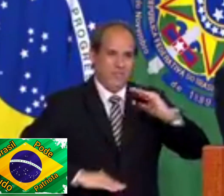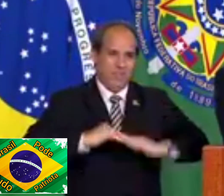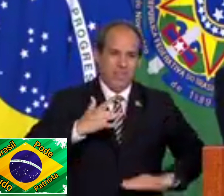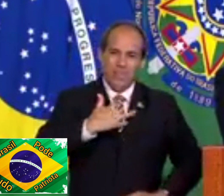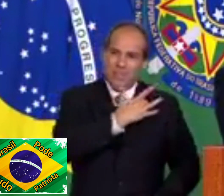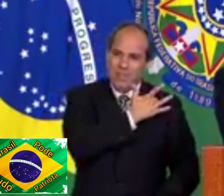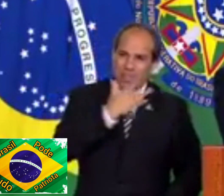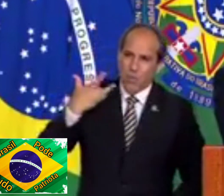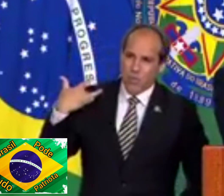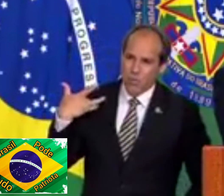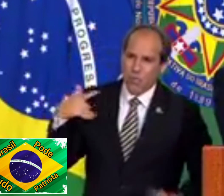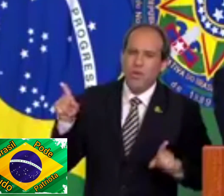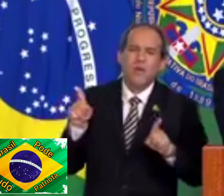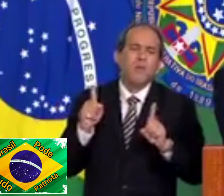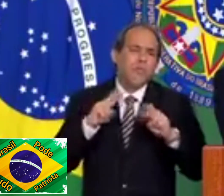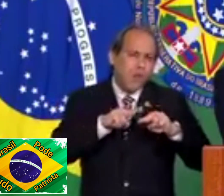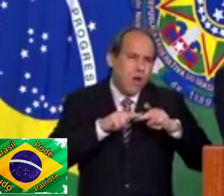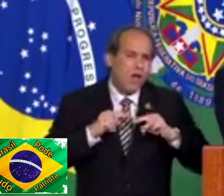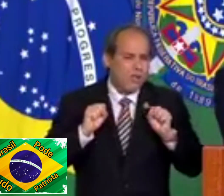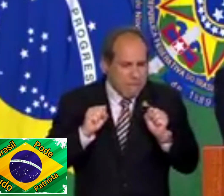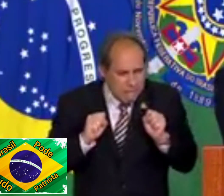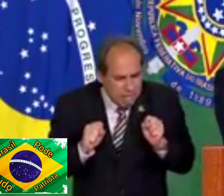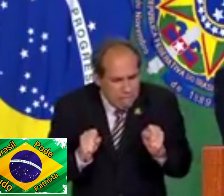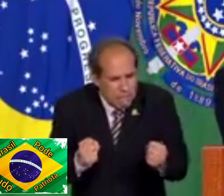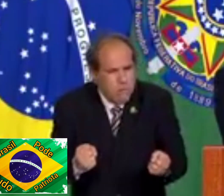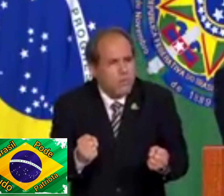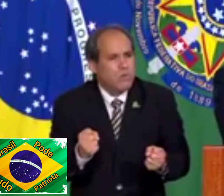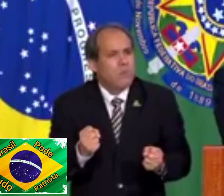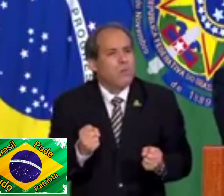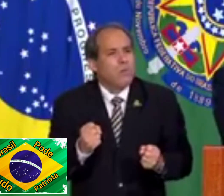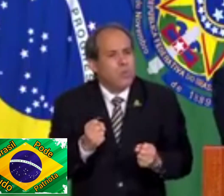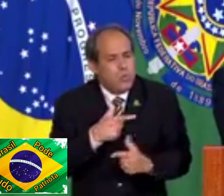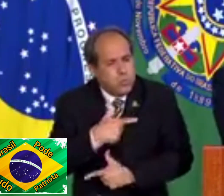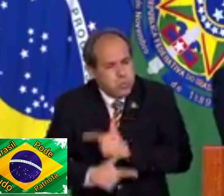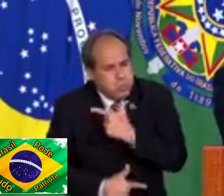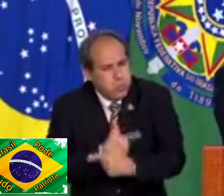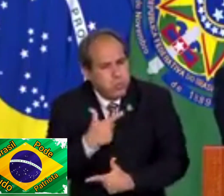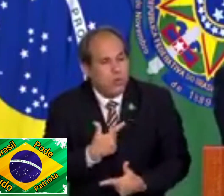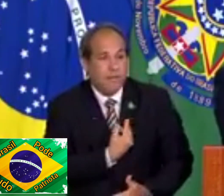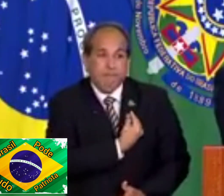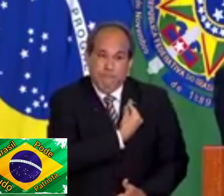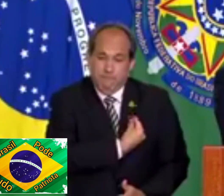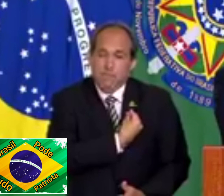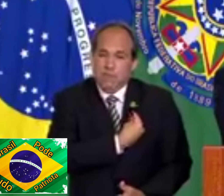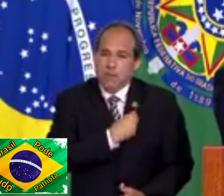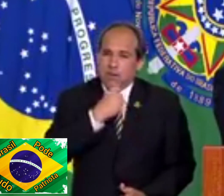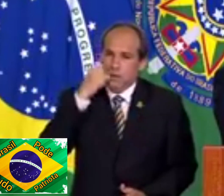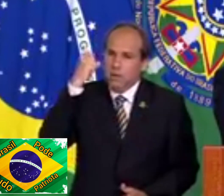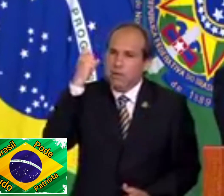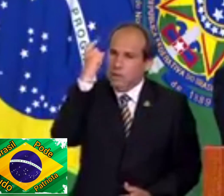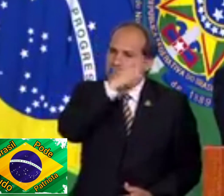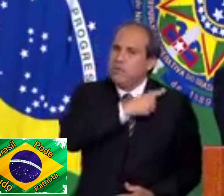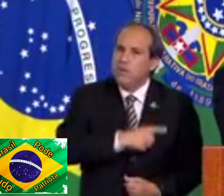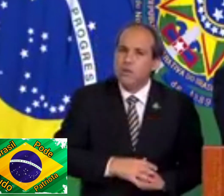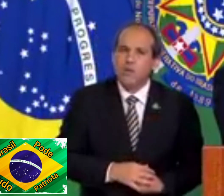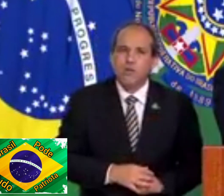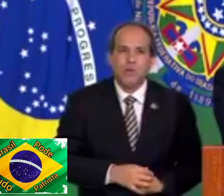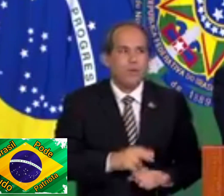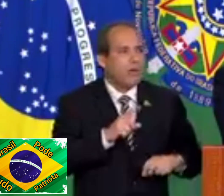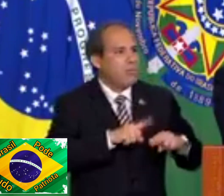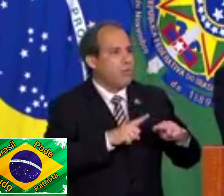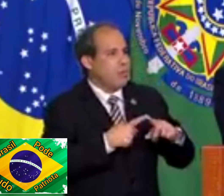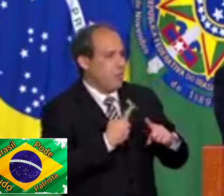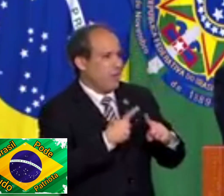saúde pela dedicação que vocês têm, por uma vida difícil que tem, porque vocês não têm